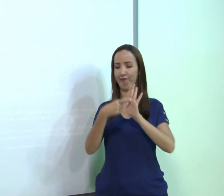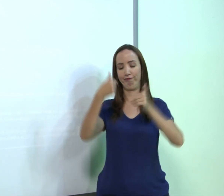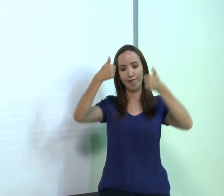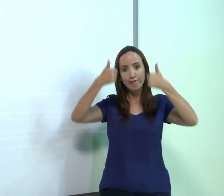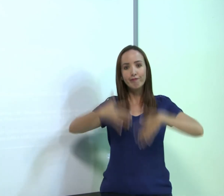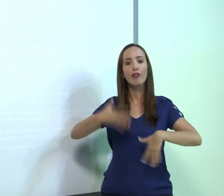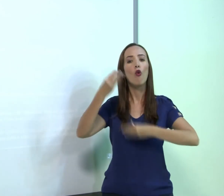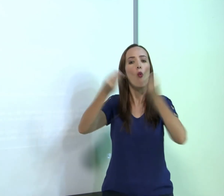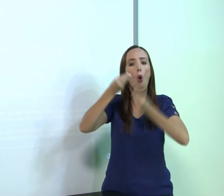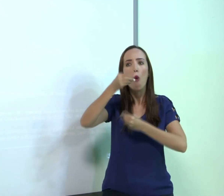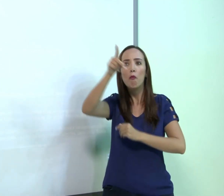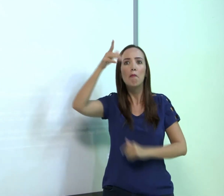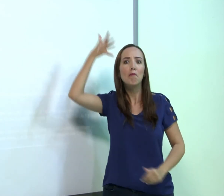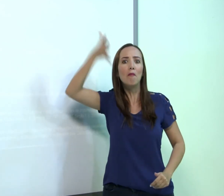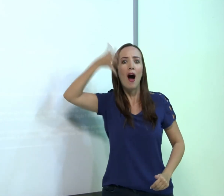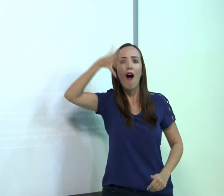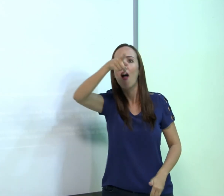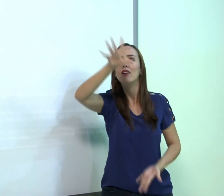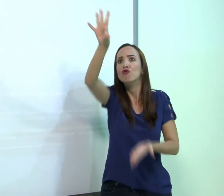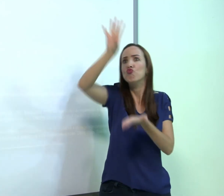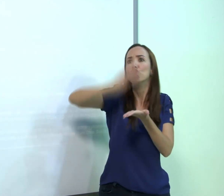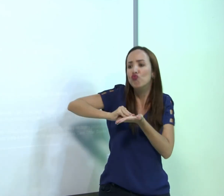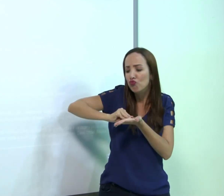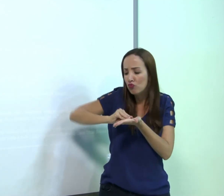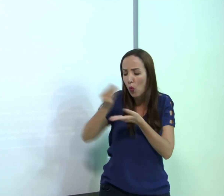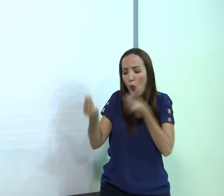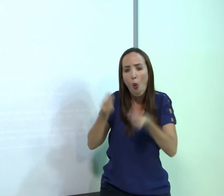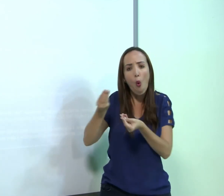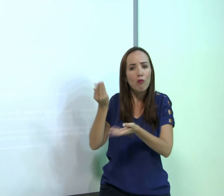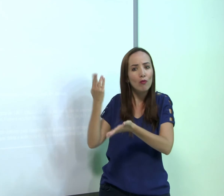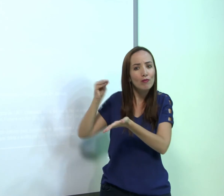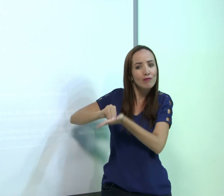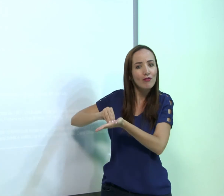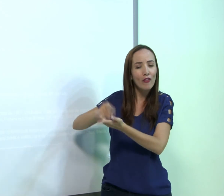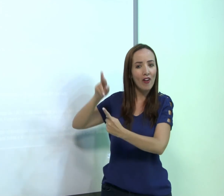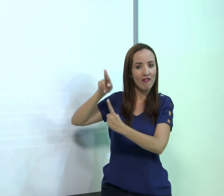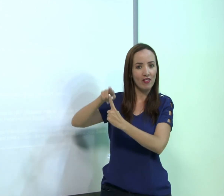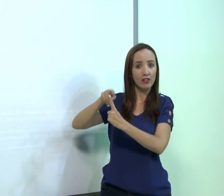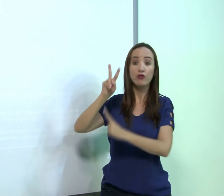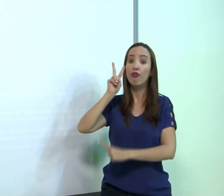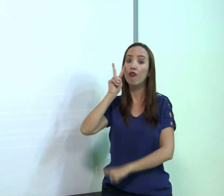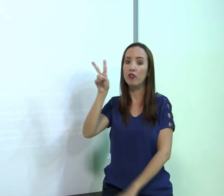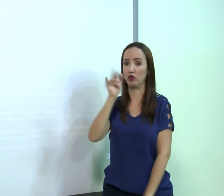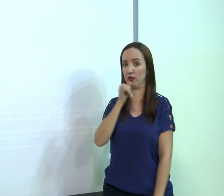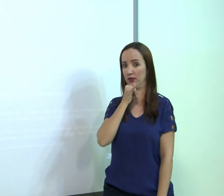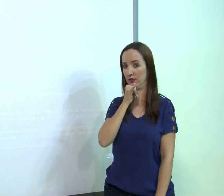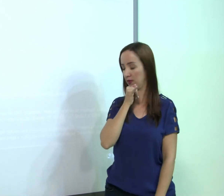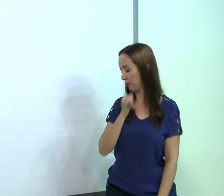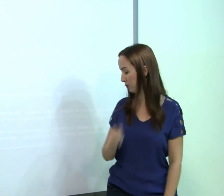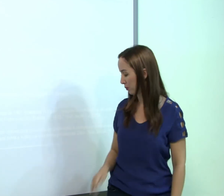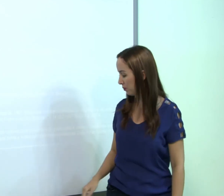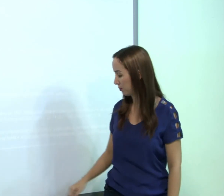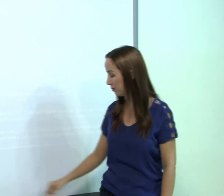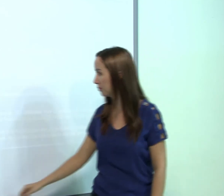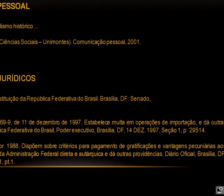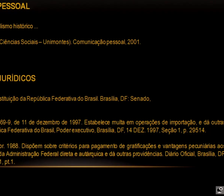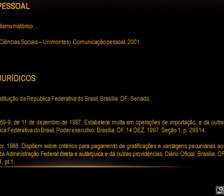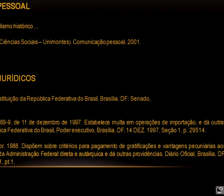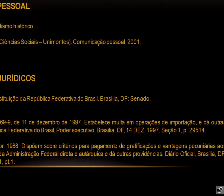Antes eu falei para vocês sobre palestras, citações, referências sobre